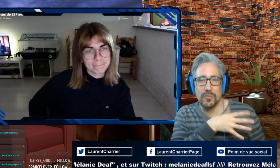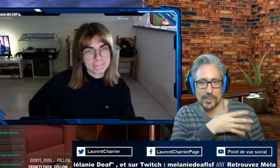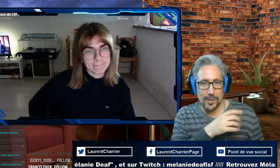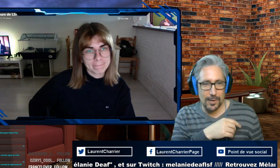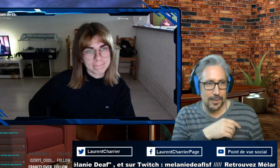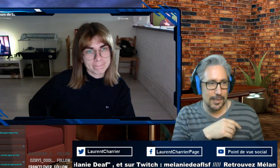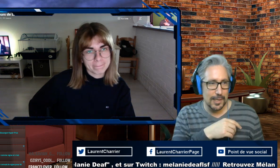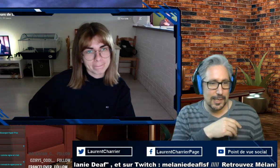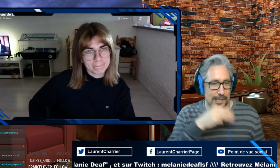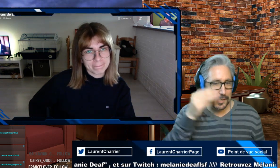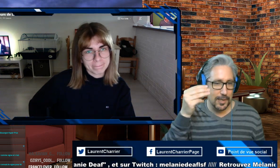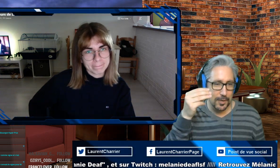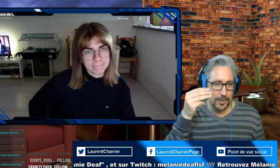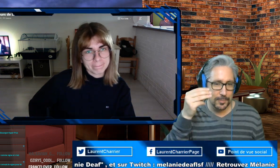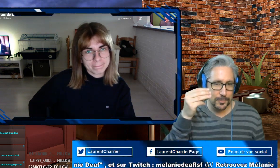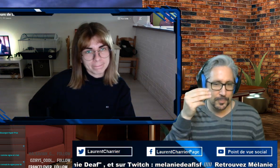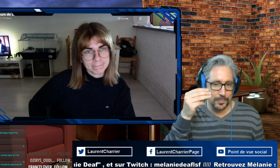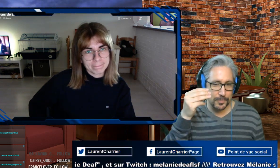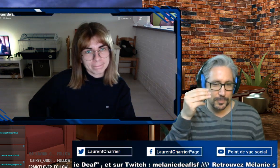a un professeur.